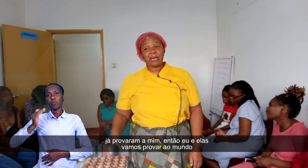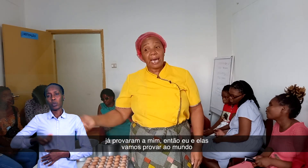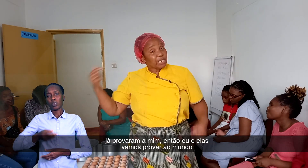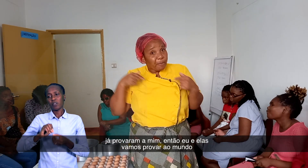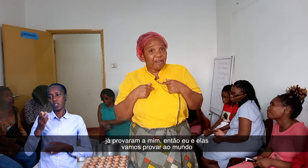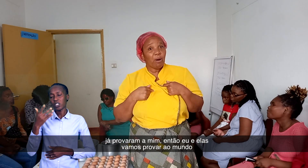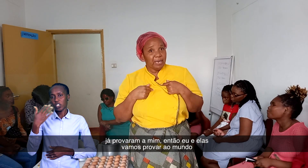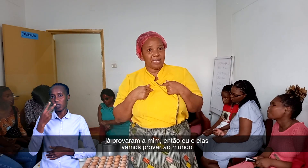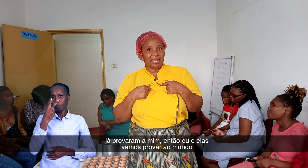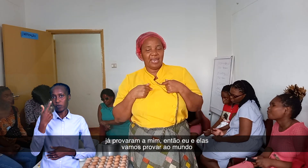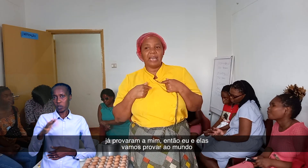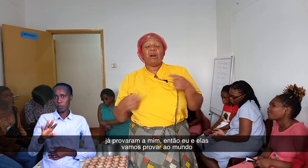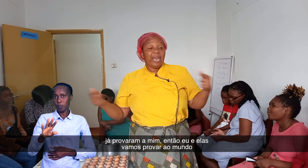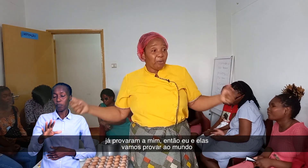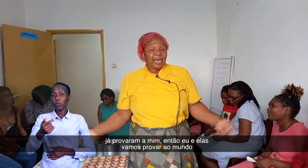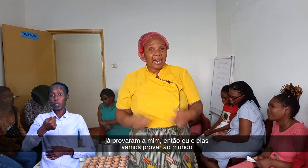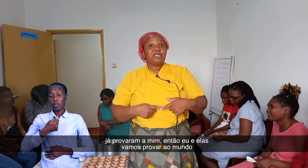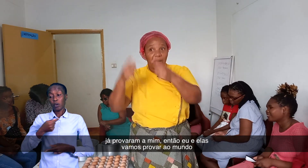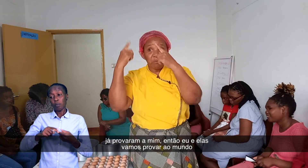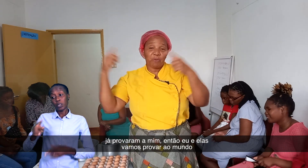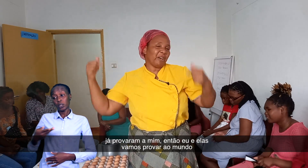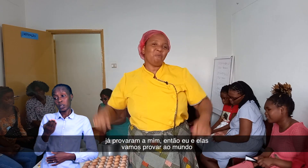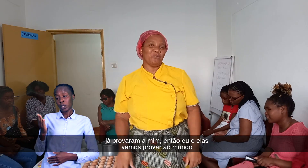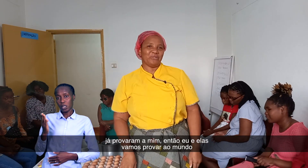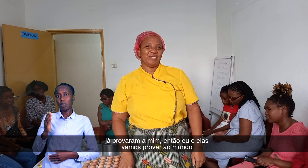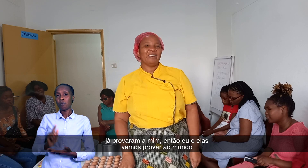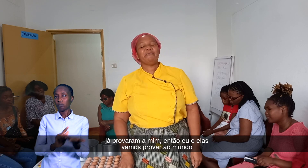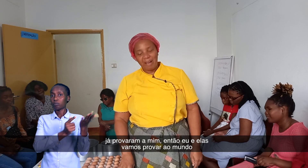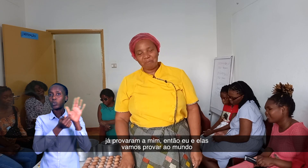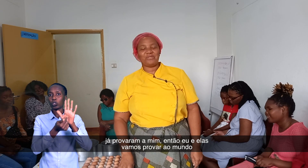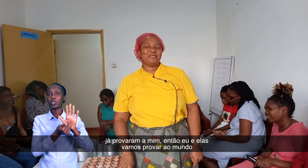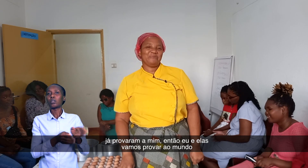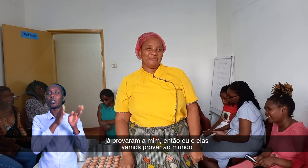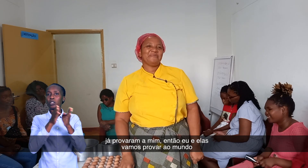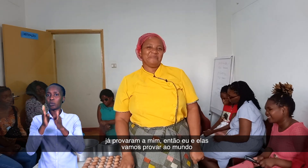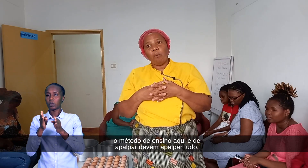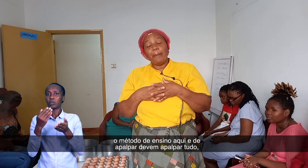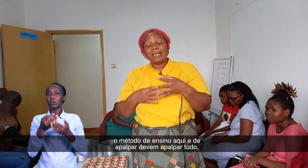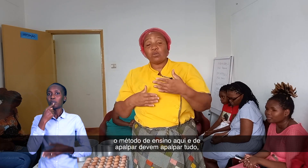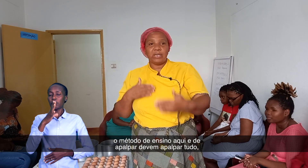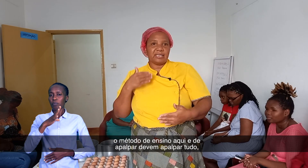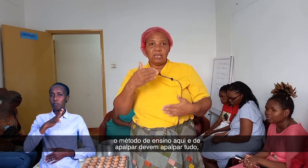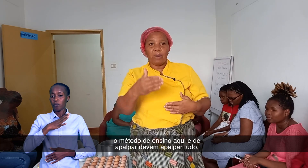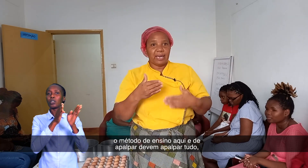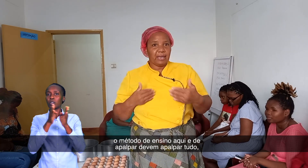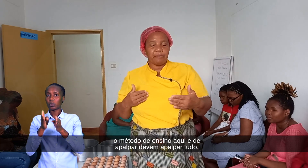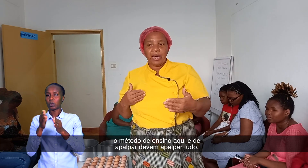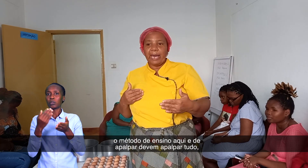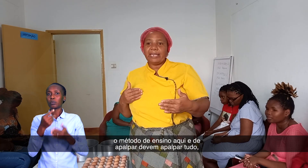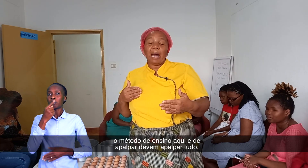Porque elas já provaram a mim. Então, eu e elas vamos provar o mundo. Vamos! O método de ensino aqui é de